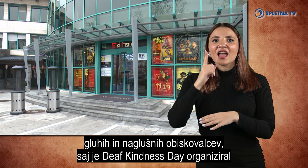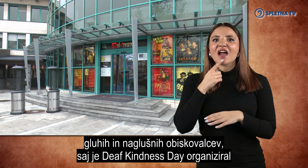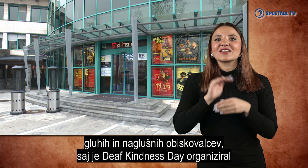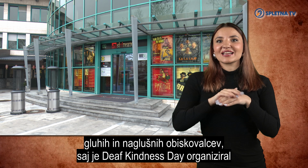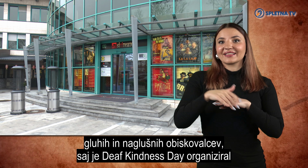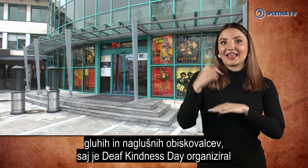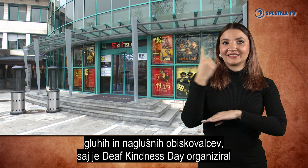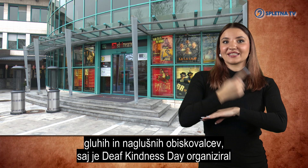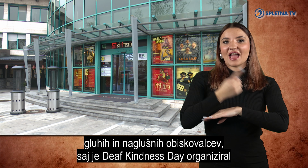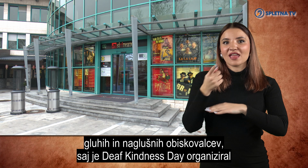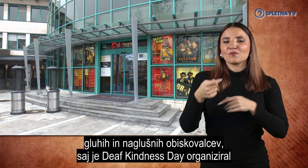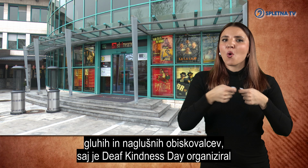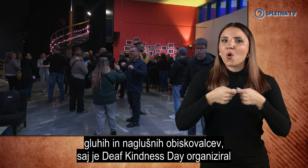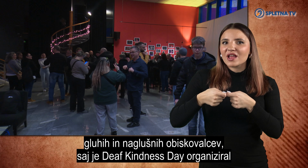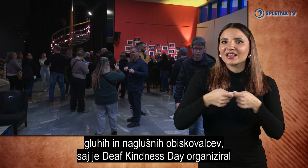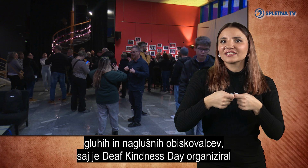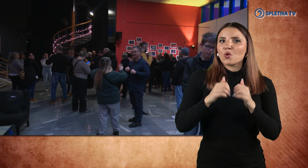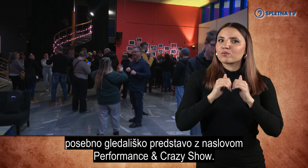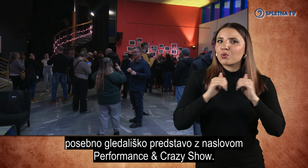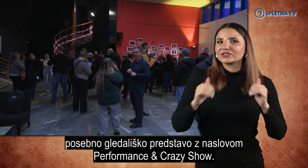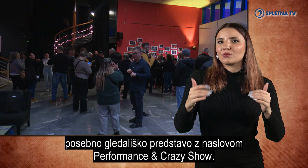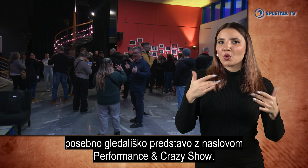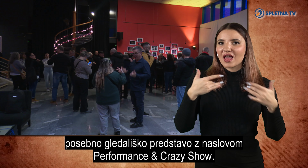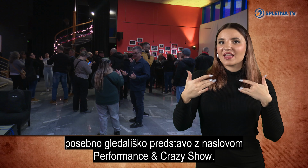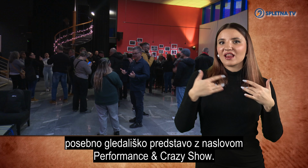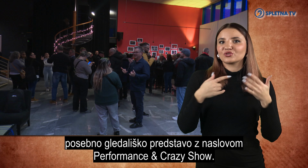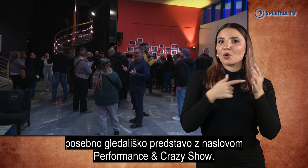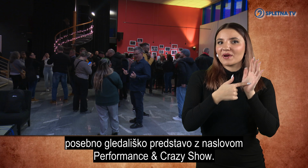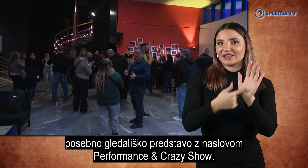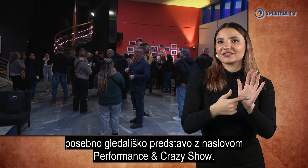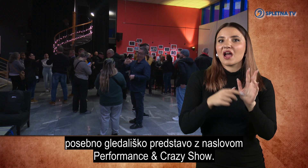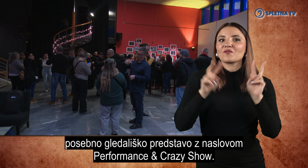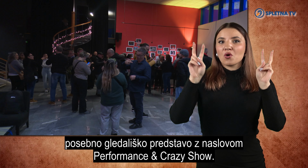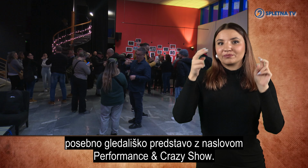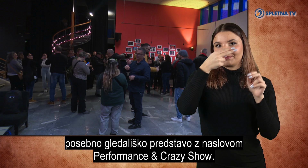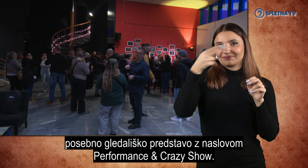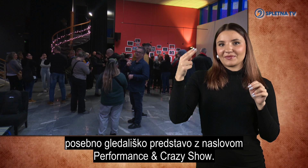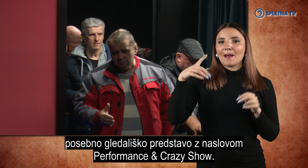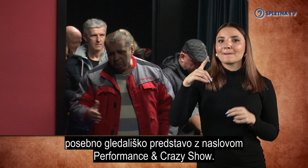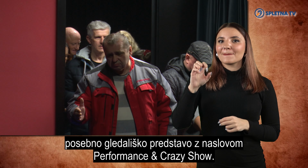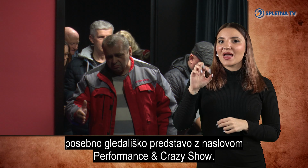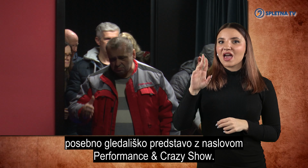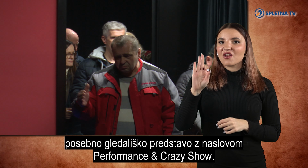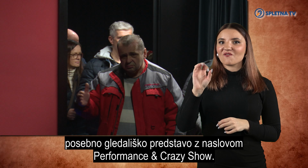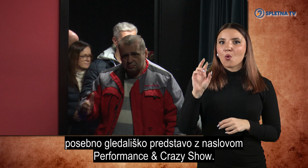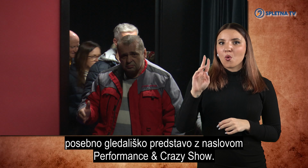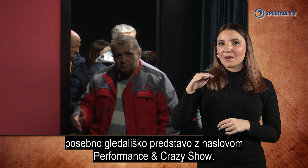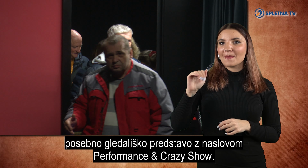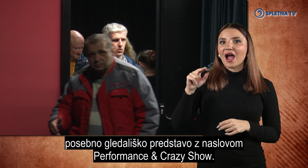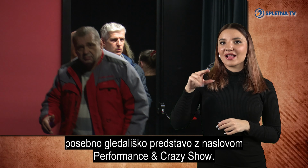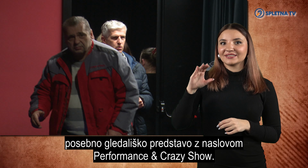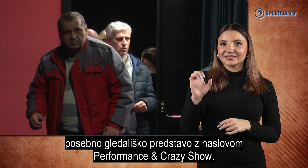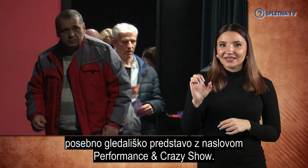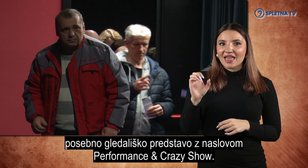Deaf Kindness Day organiziral posebno gledališko predstavo z naslovom Performance and Crazy Show.